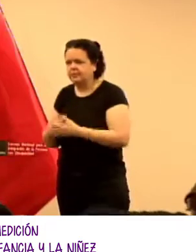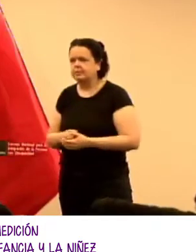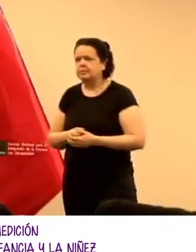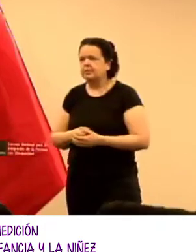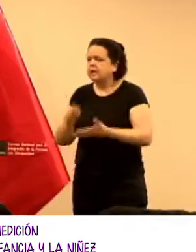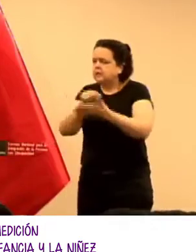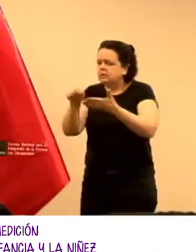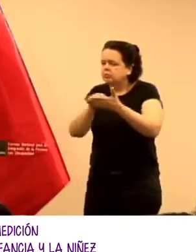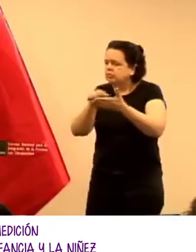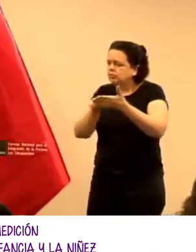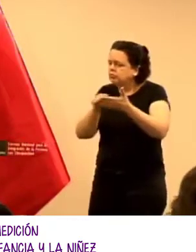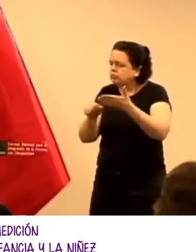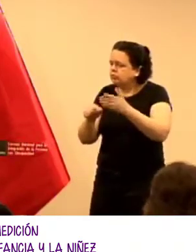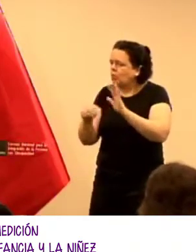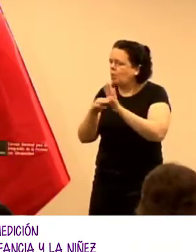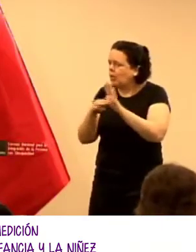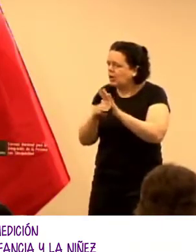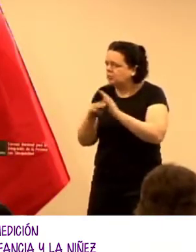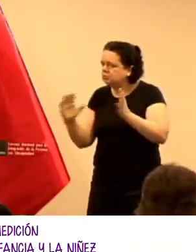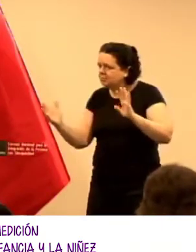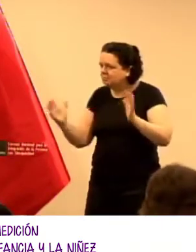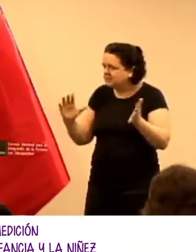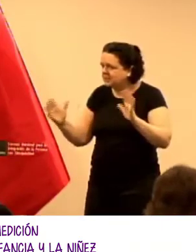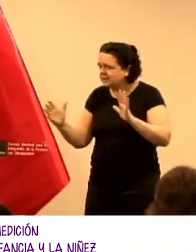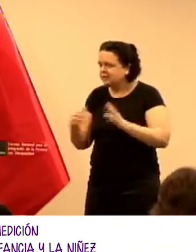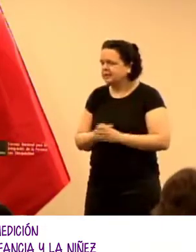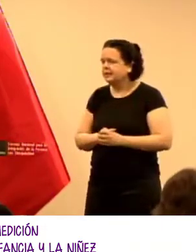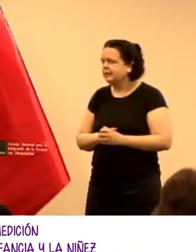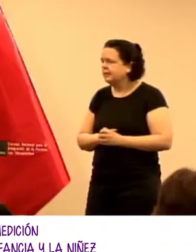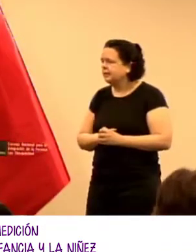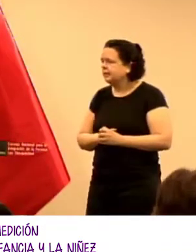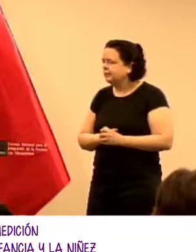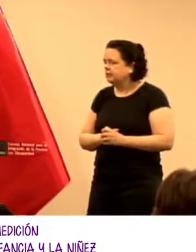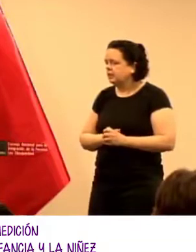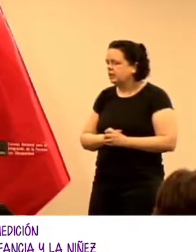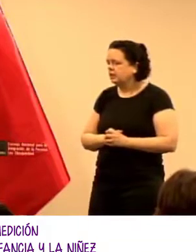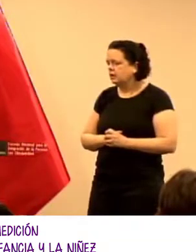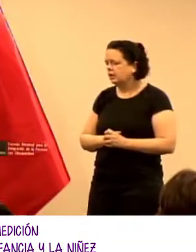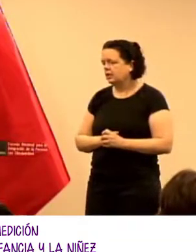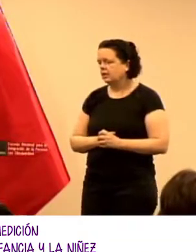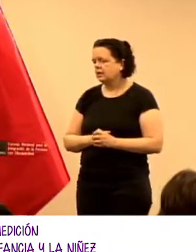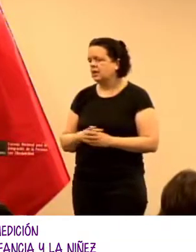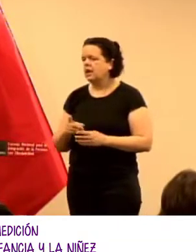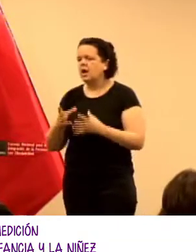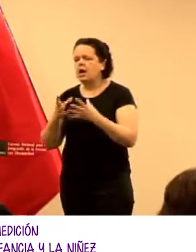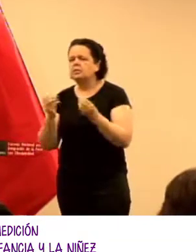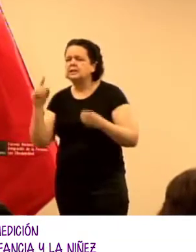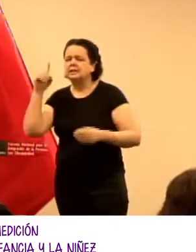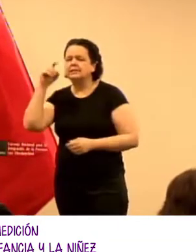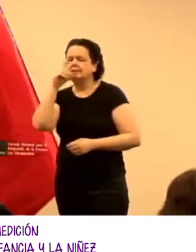Se registraron patrones similares y la mayoría de las